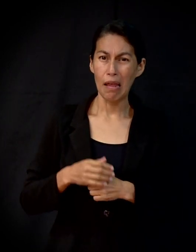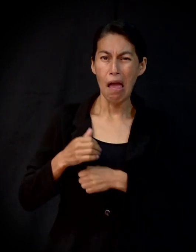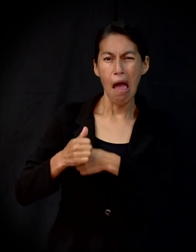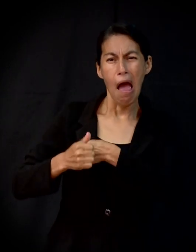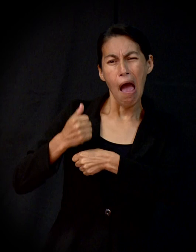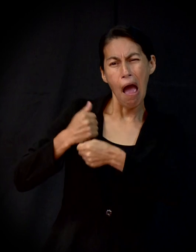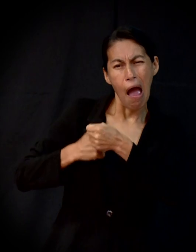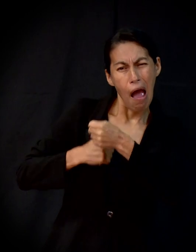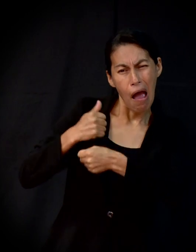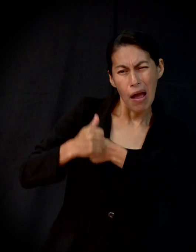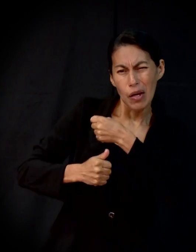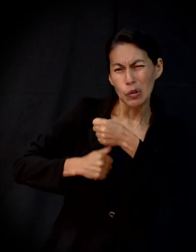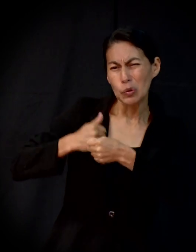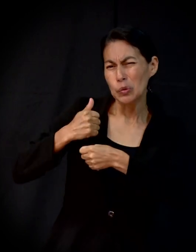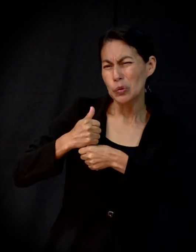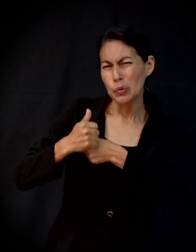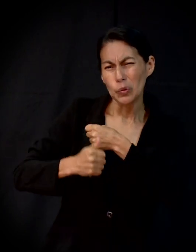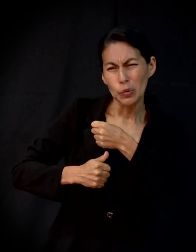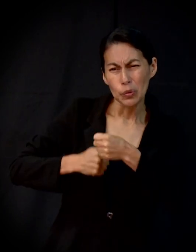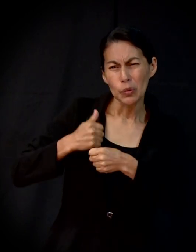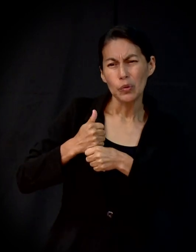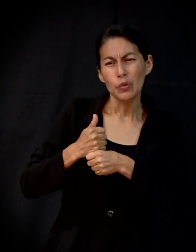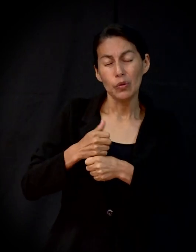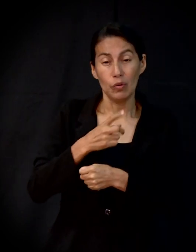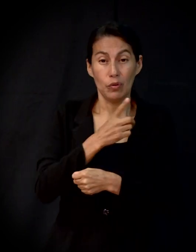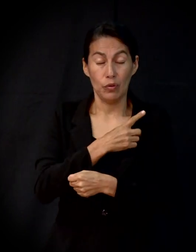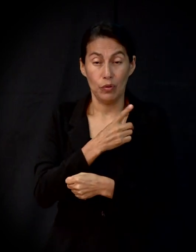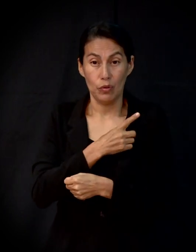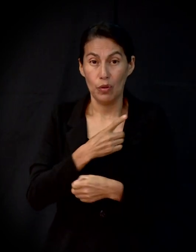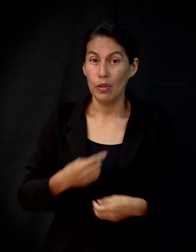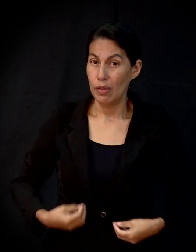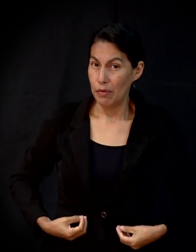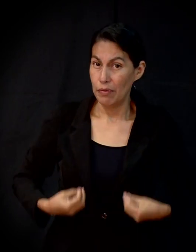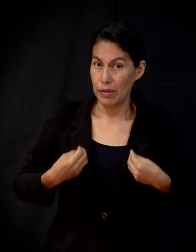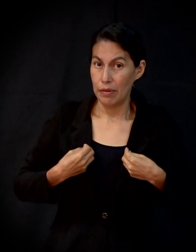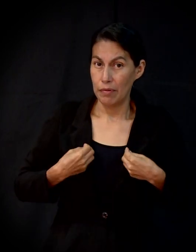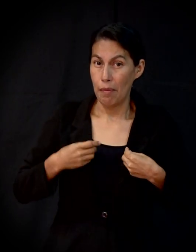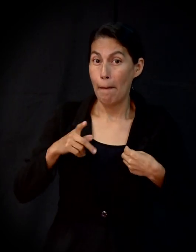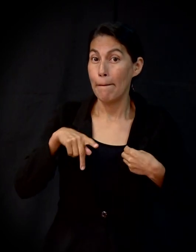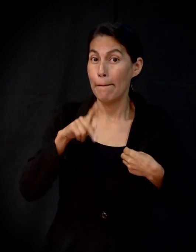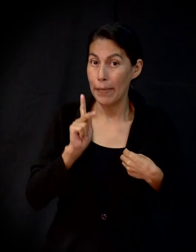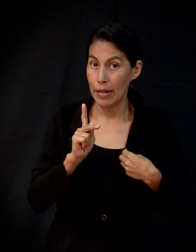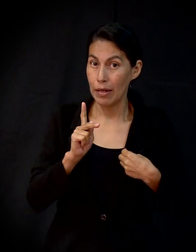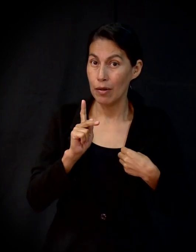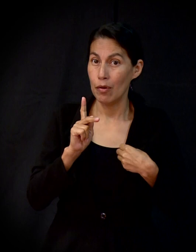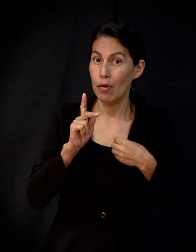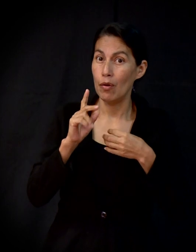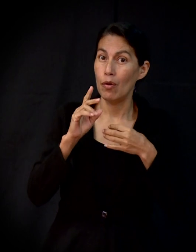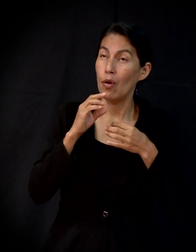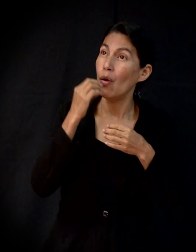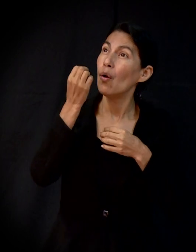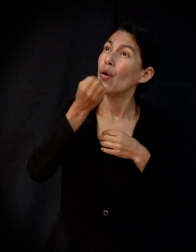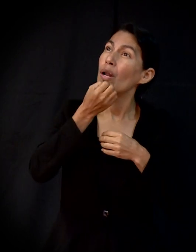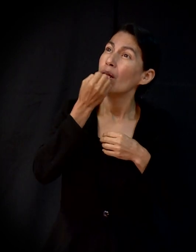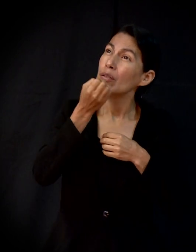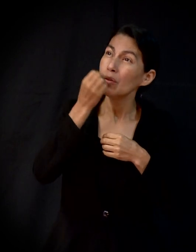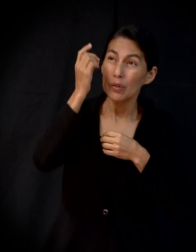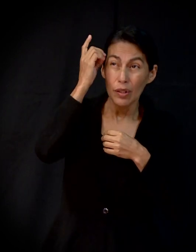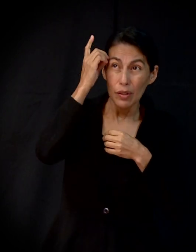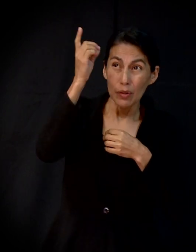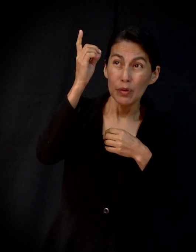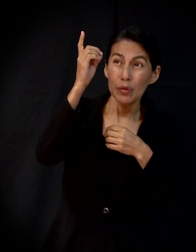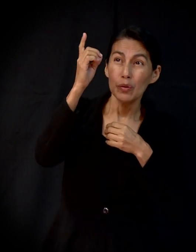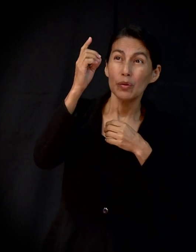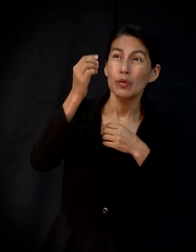Muchos años viví sola, sin embargo, el mantenerme en comunión con Dios a través